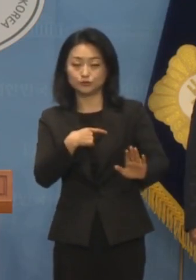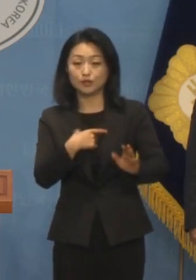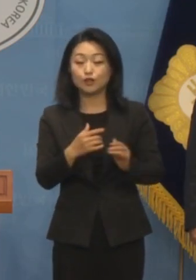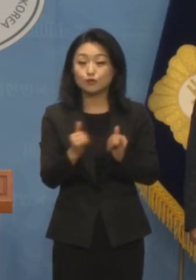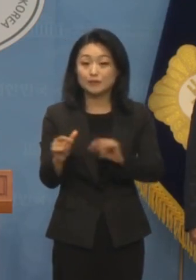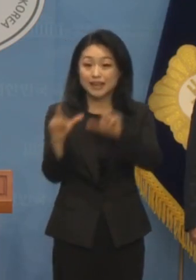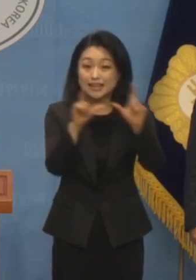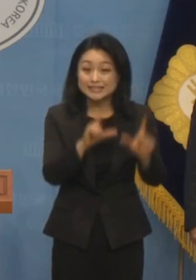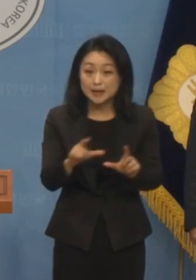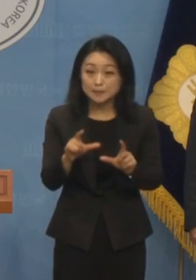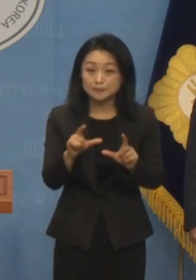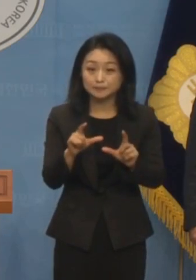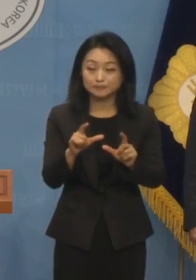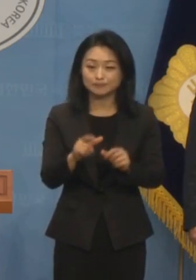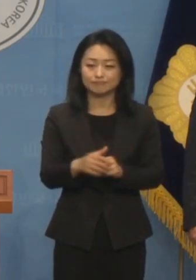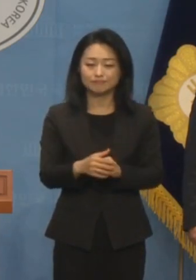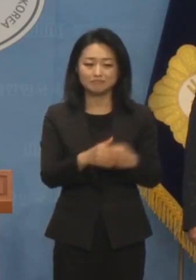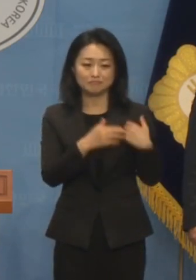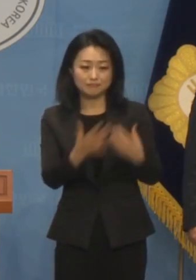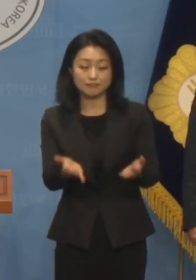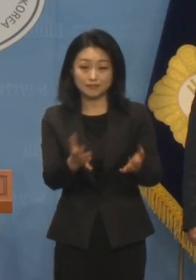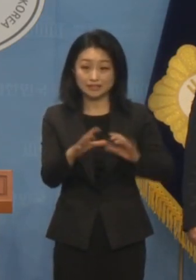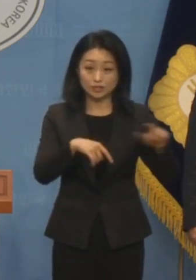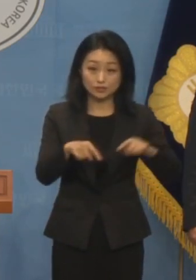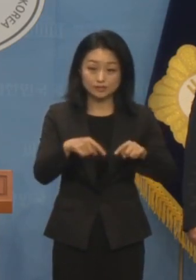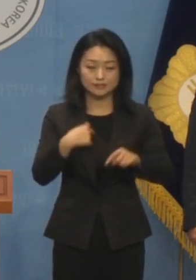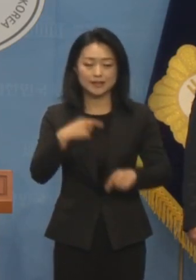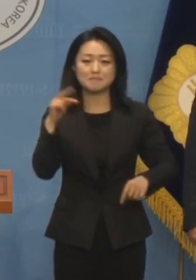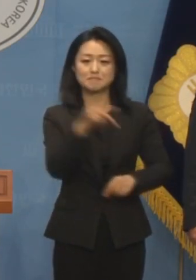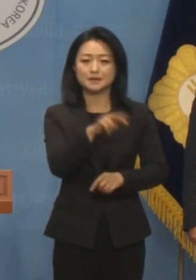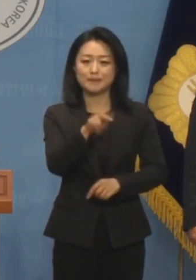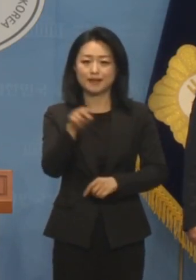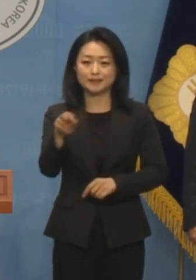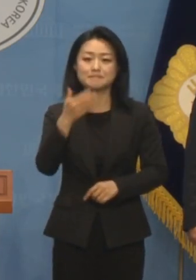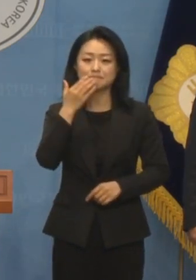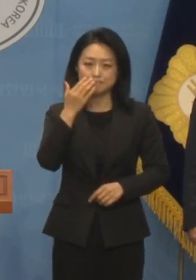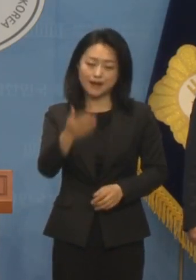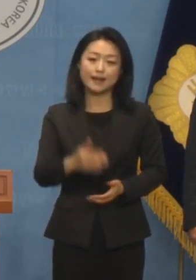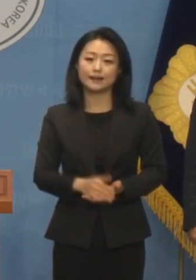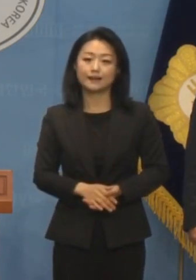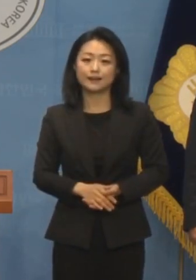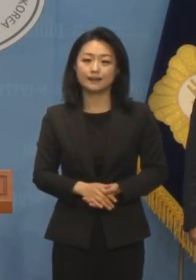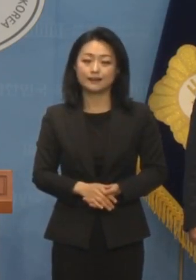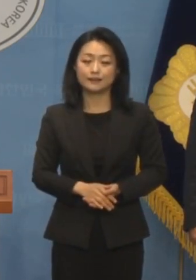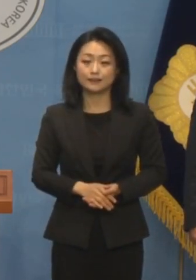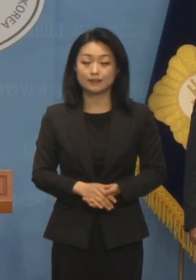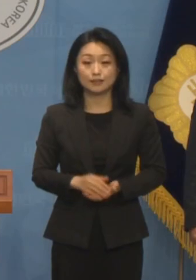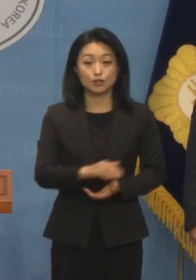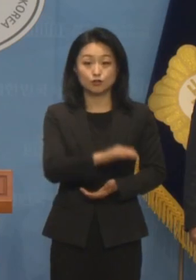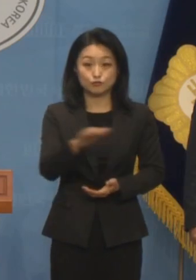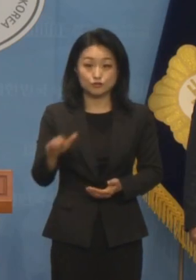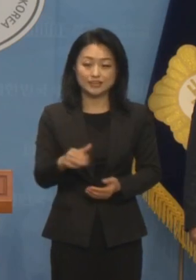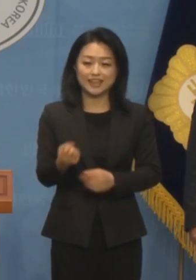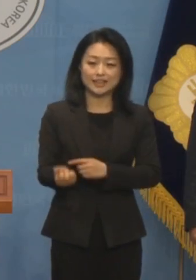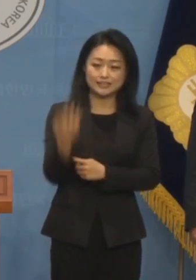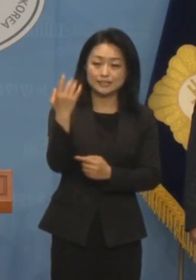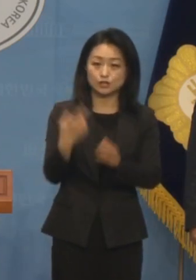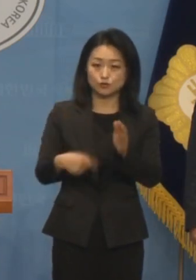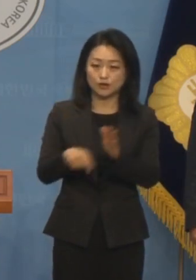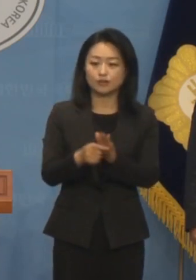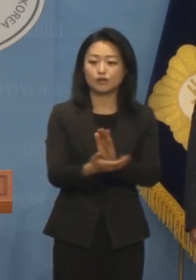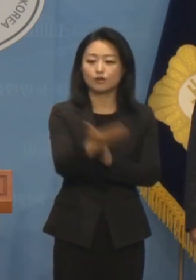정치에는 진영을 가리지 않고 서슴없이 비판할 것입니다. 그래서는 결코 승리할 수 없기